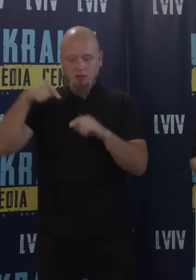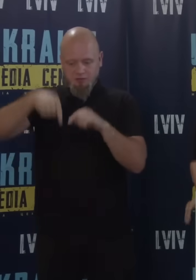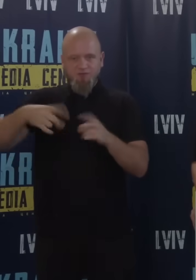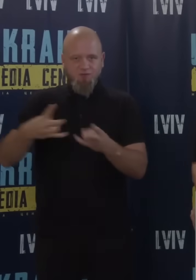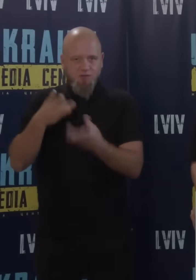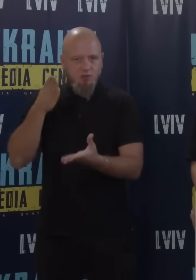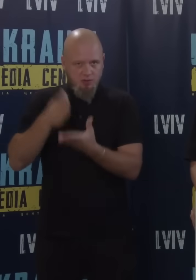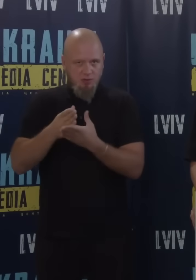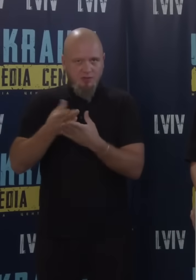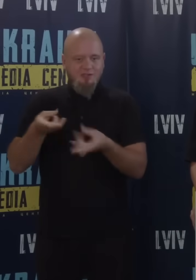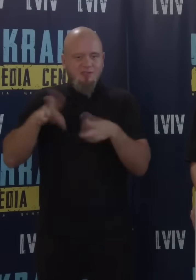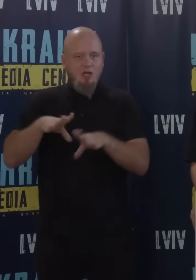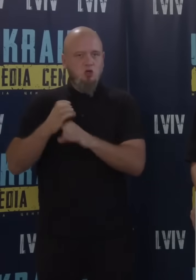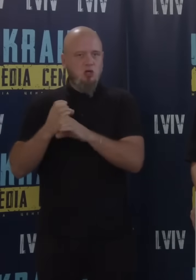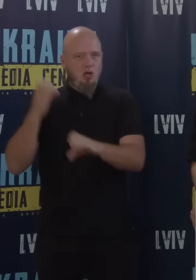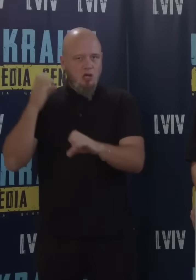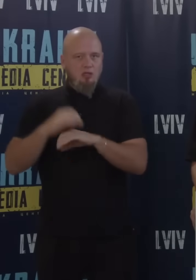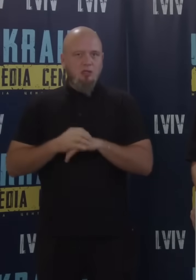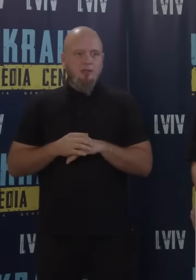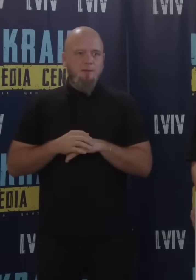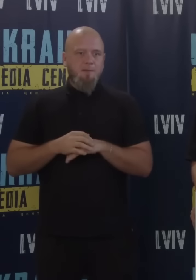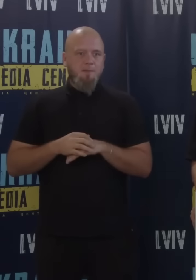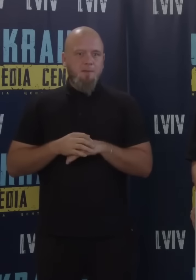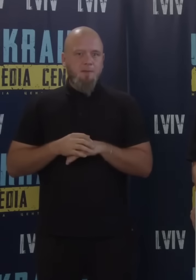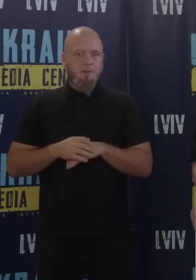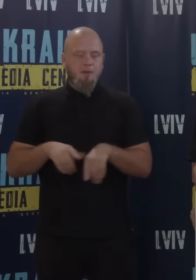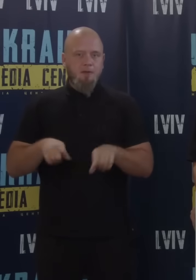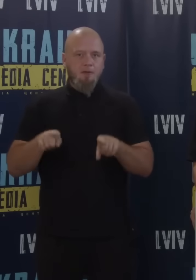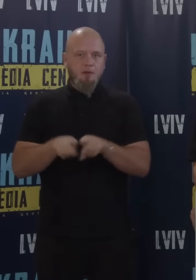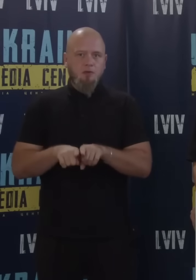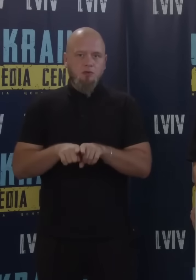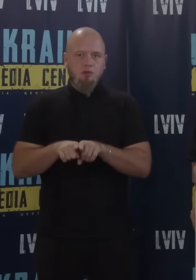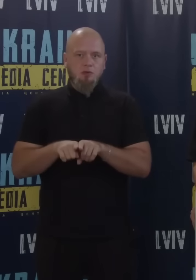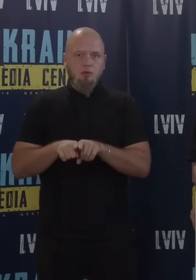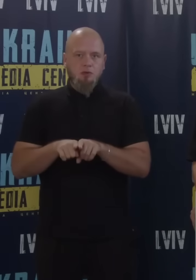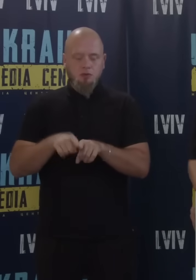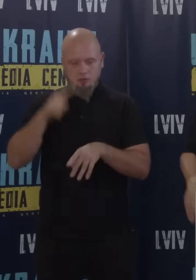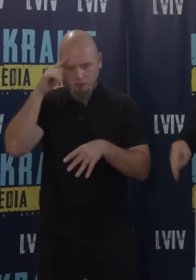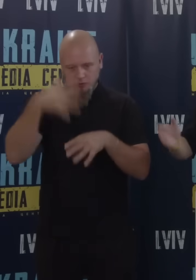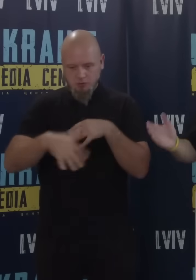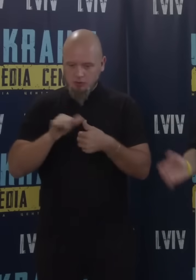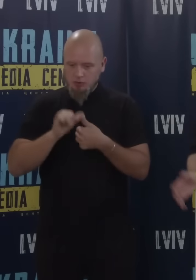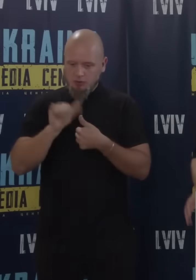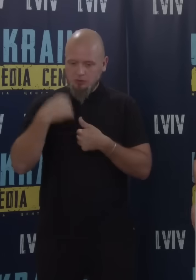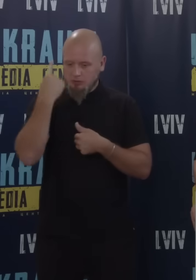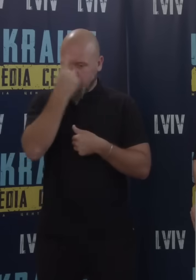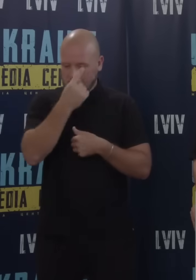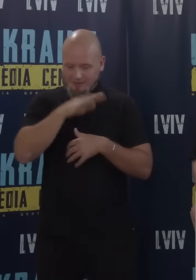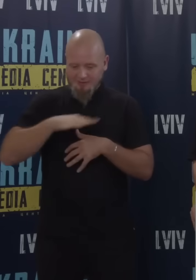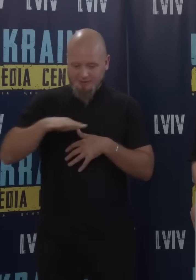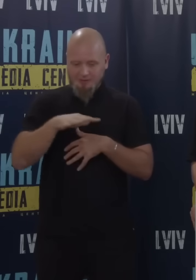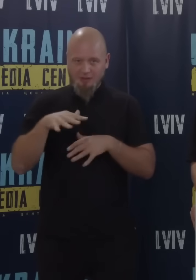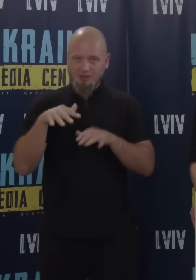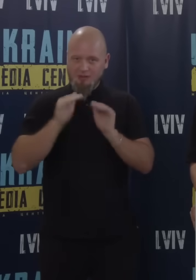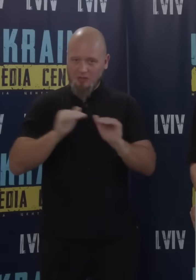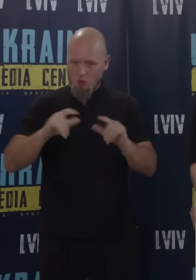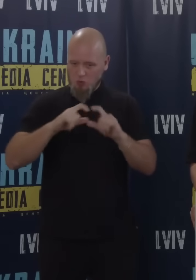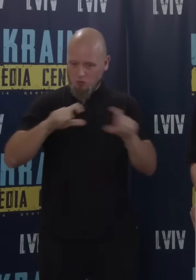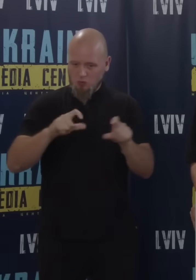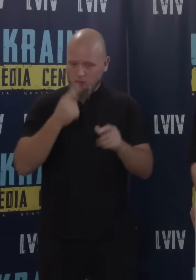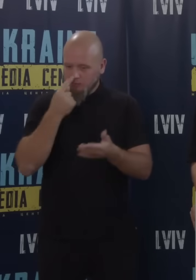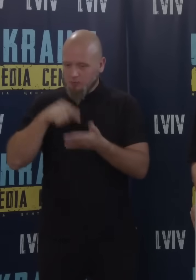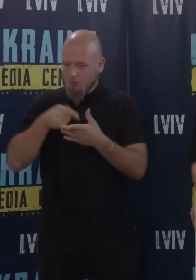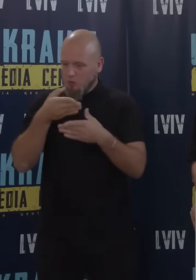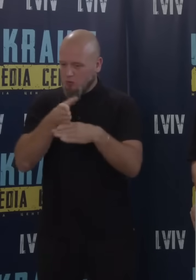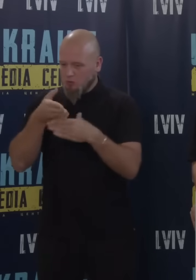там є, залишок ракети. Також, як ви розумієте, крім самої території садочку,